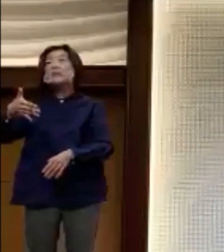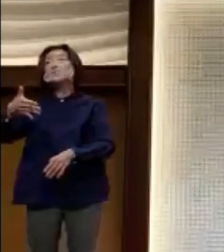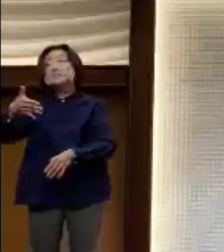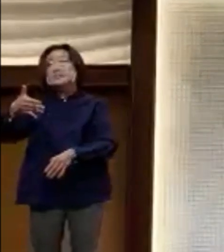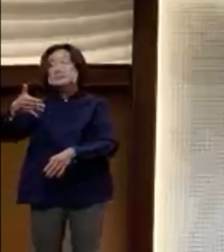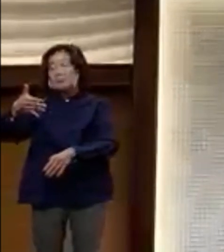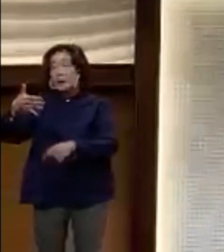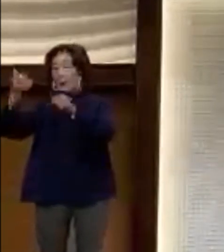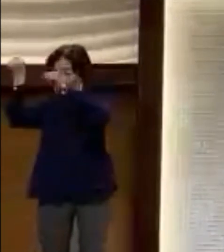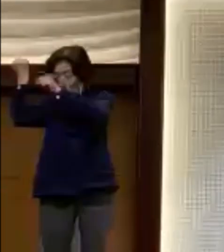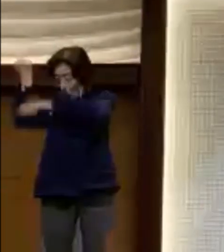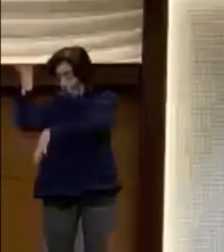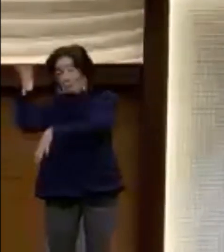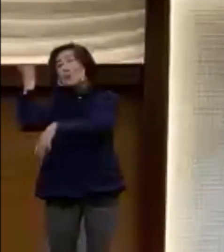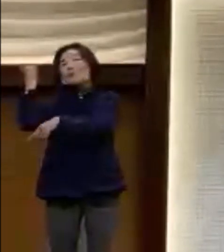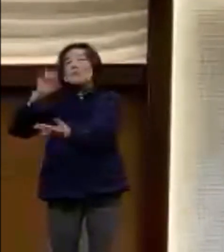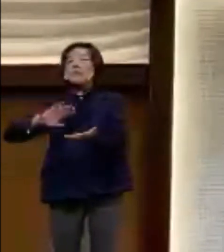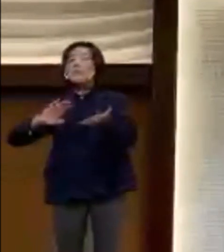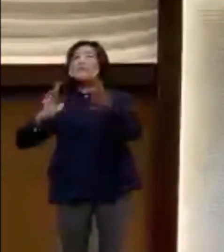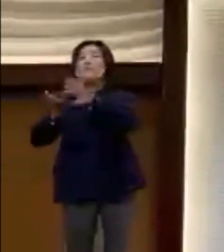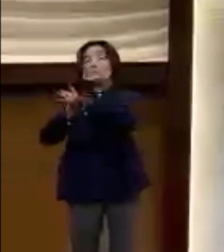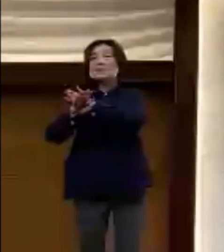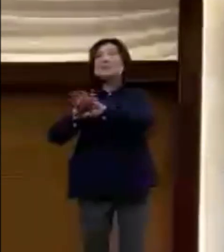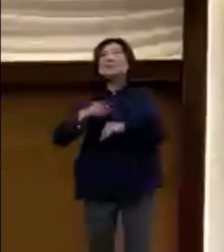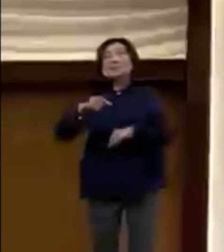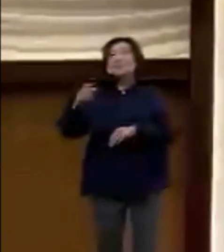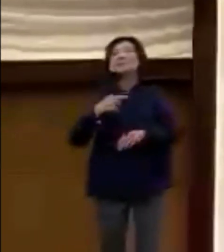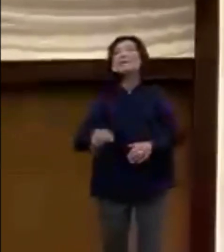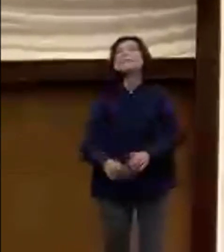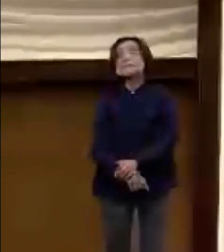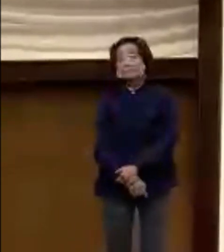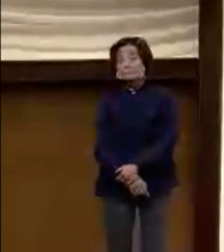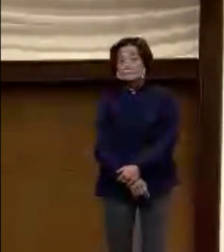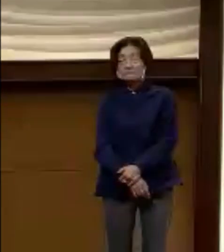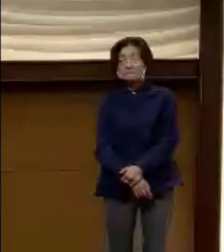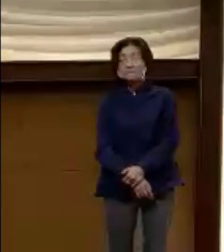の路線を根本から変えることによって、そこに溺れ